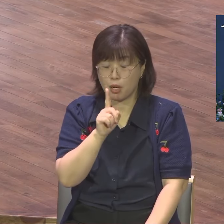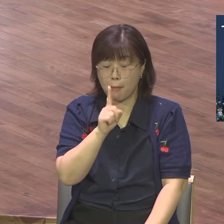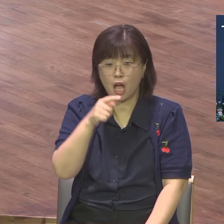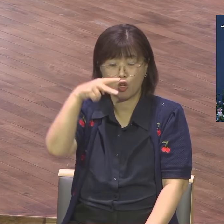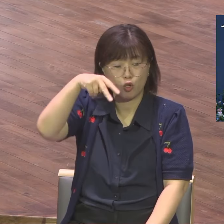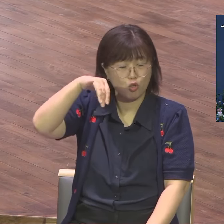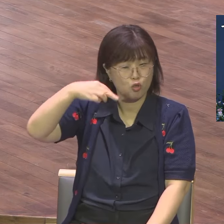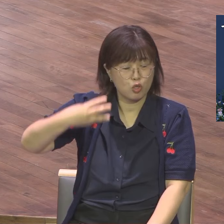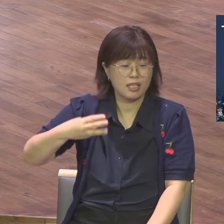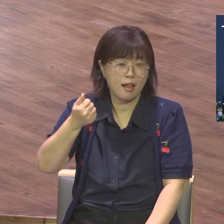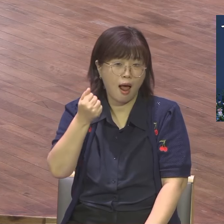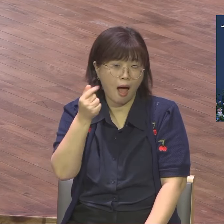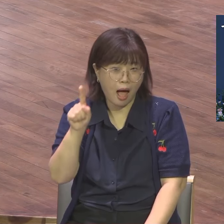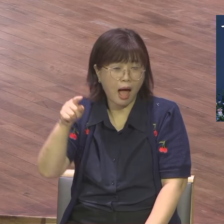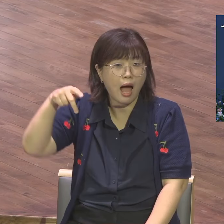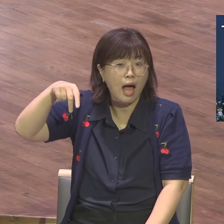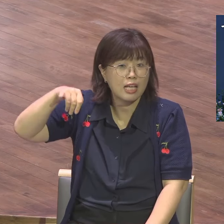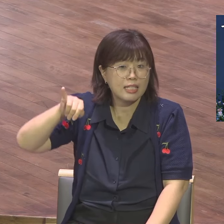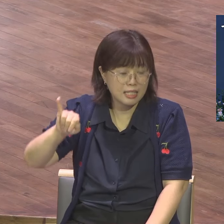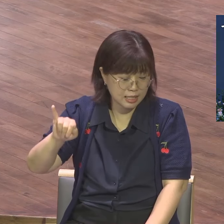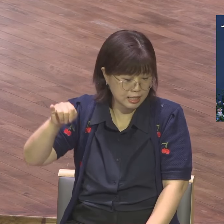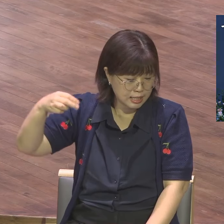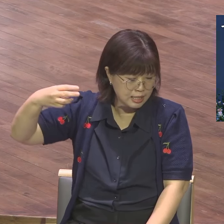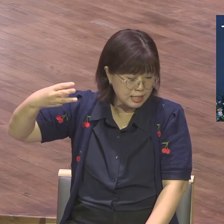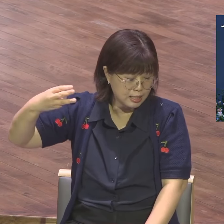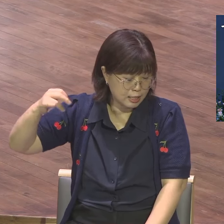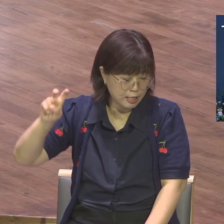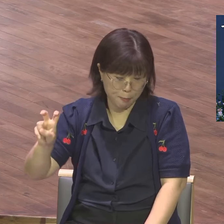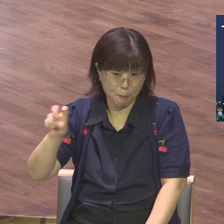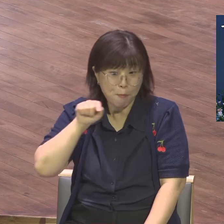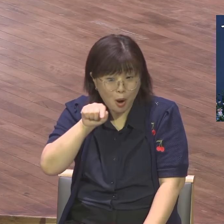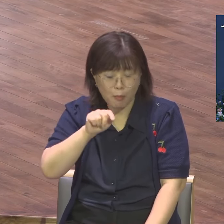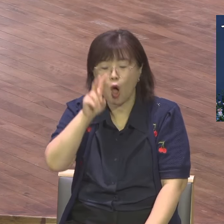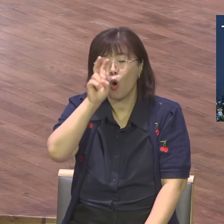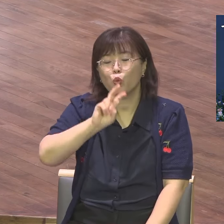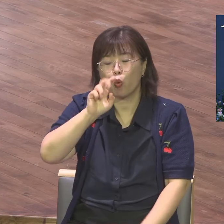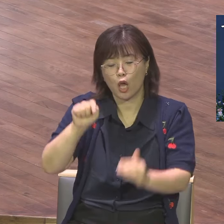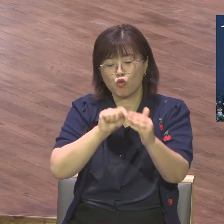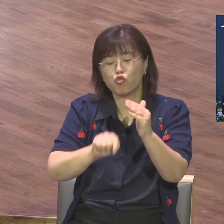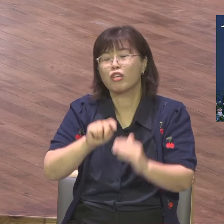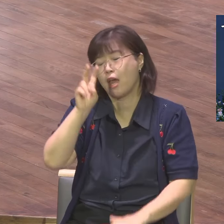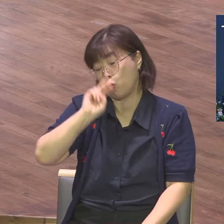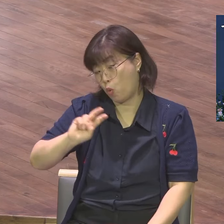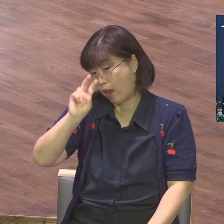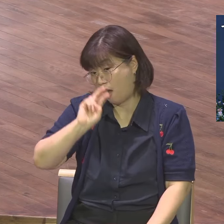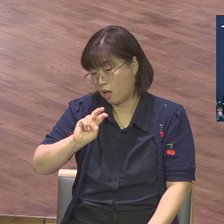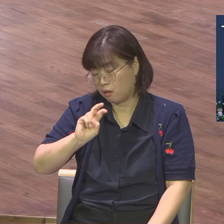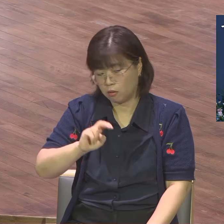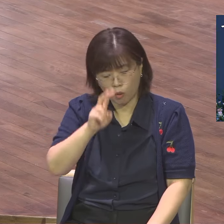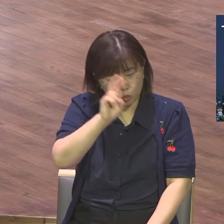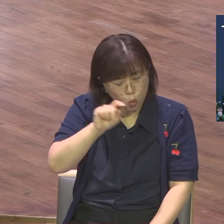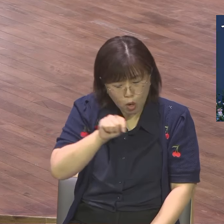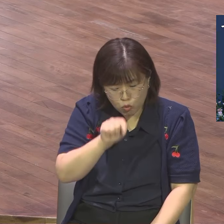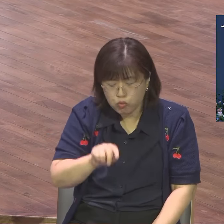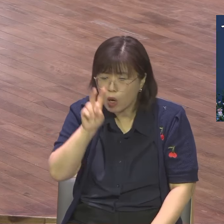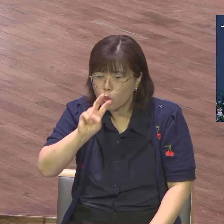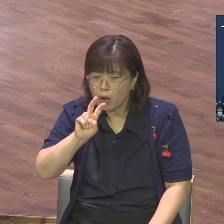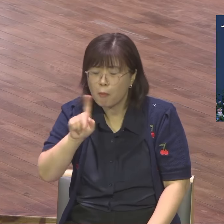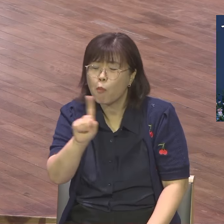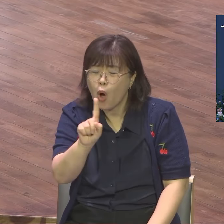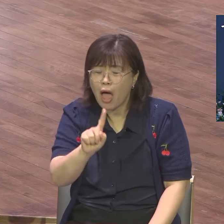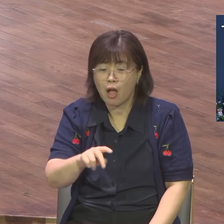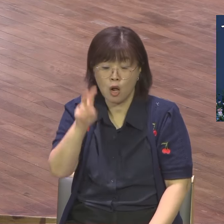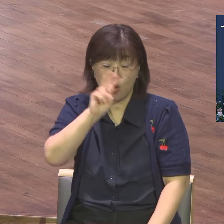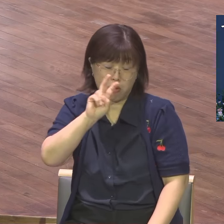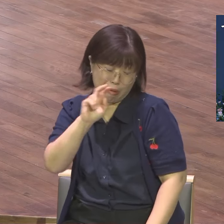시라시림, 이 말은 노래들 중에 노래, 그런 뜻입니다. 노래들 중에 노래고 가장